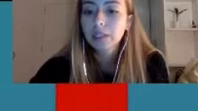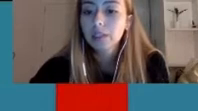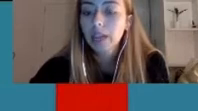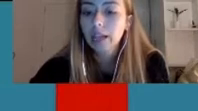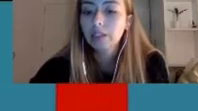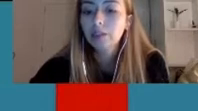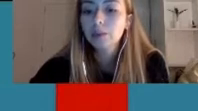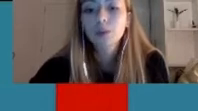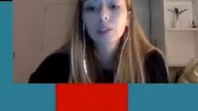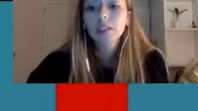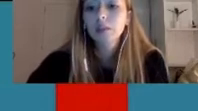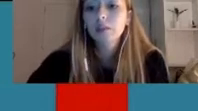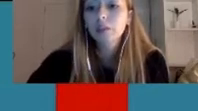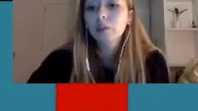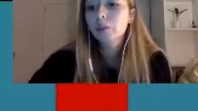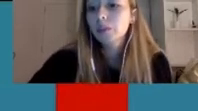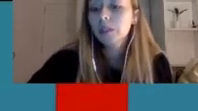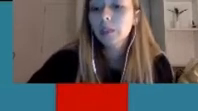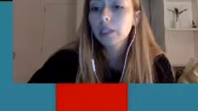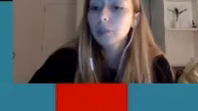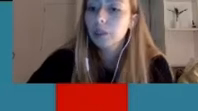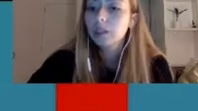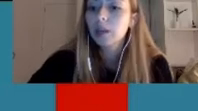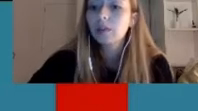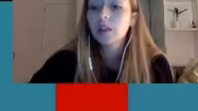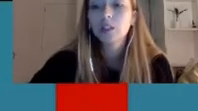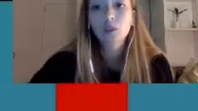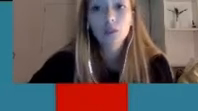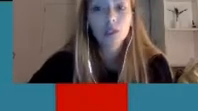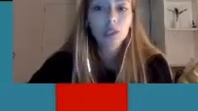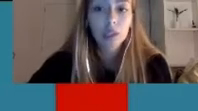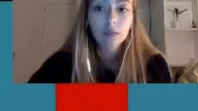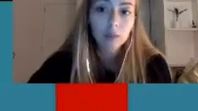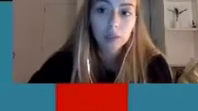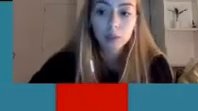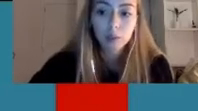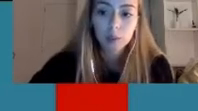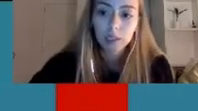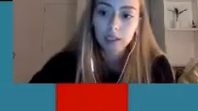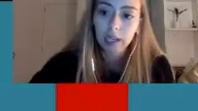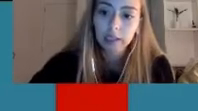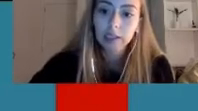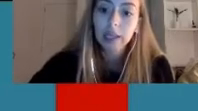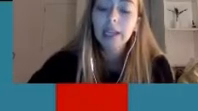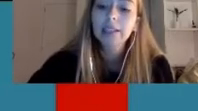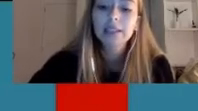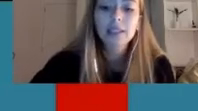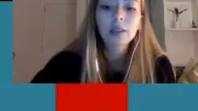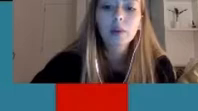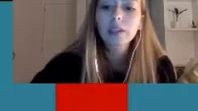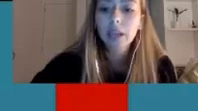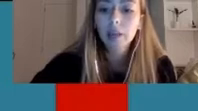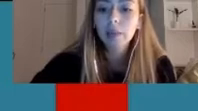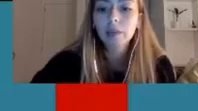Na sociedade, os surdos eles são vistos por suas limitações, ao invés de serem vistos pelas suas potencialidades, e eles